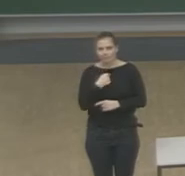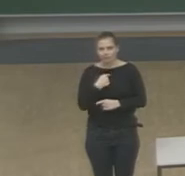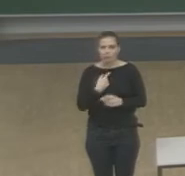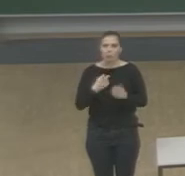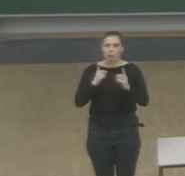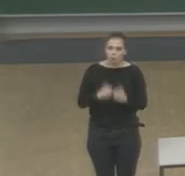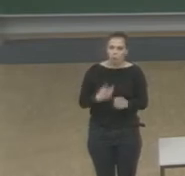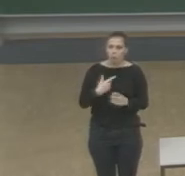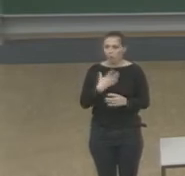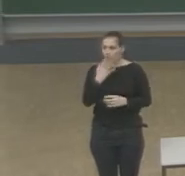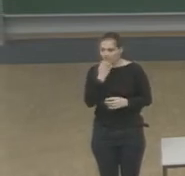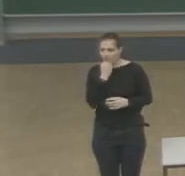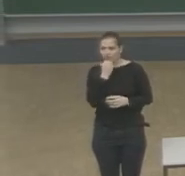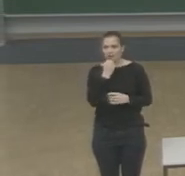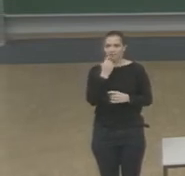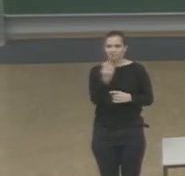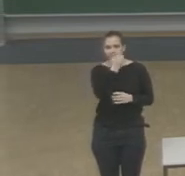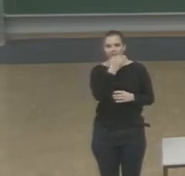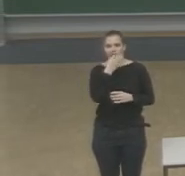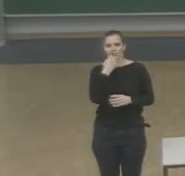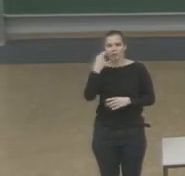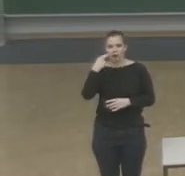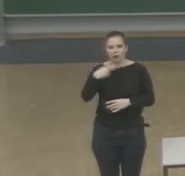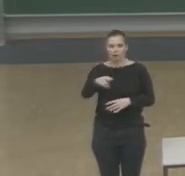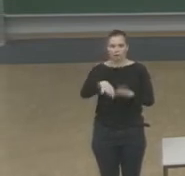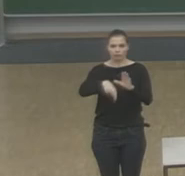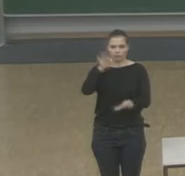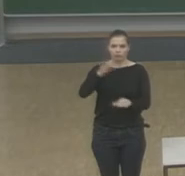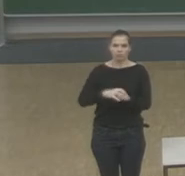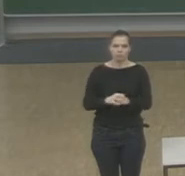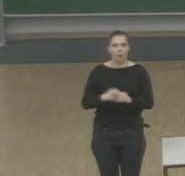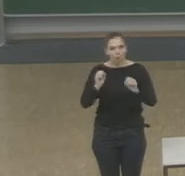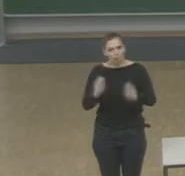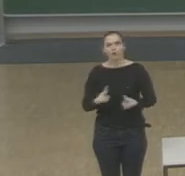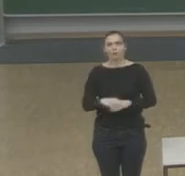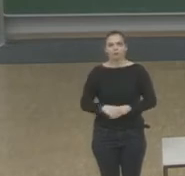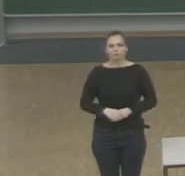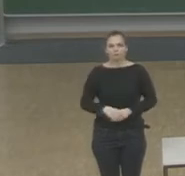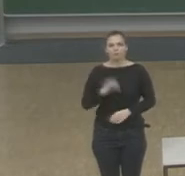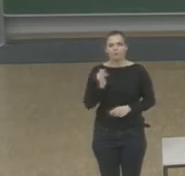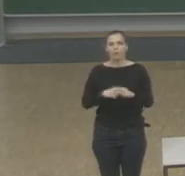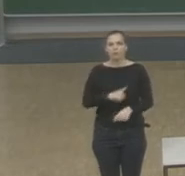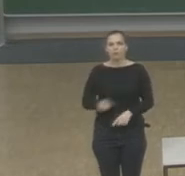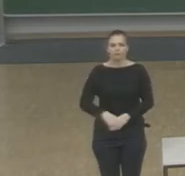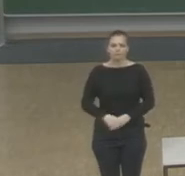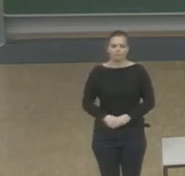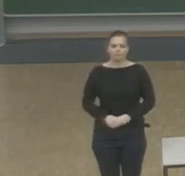bzw. will also auf sie antworten. Naja, dann auch sofort. Jein.